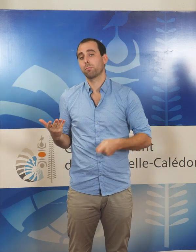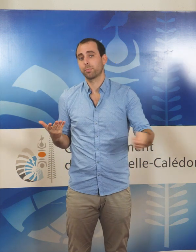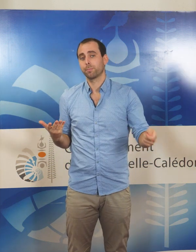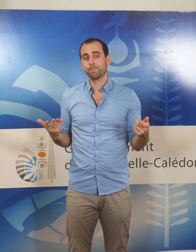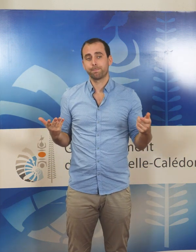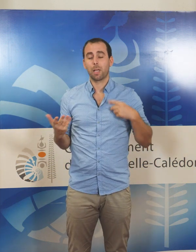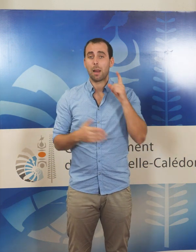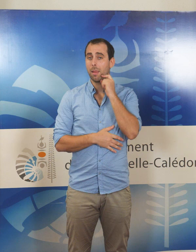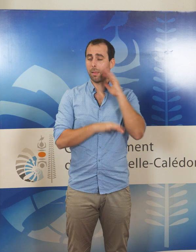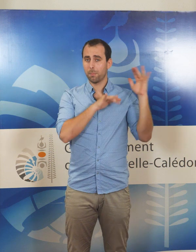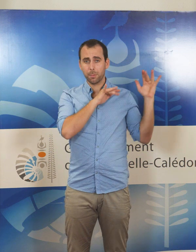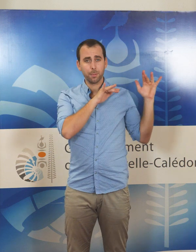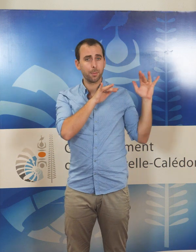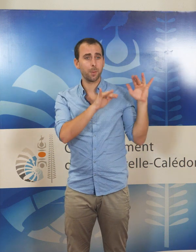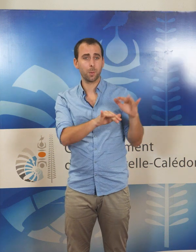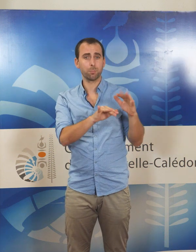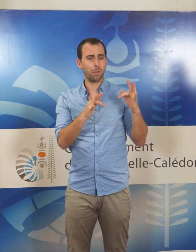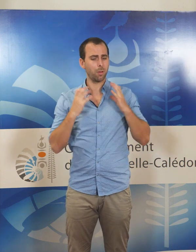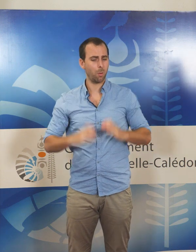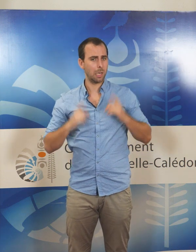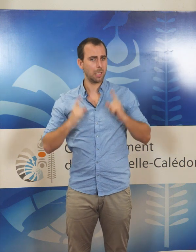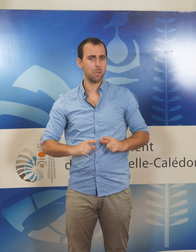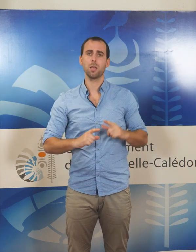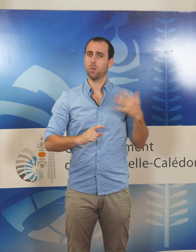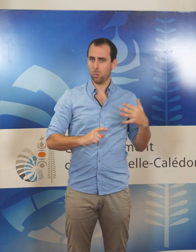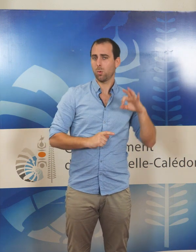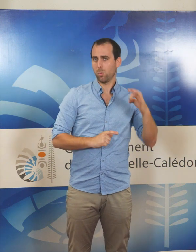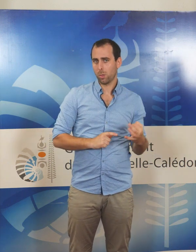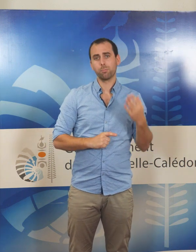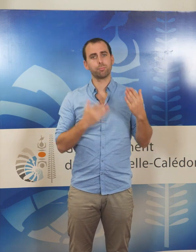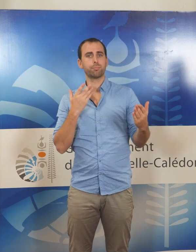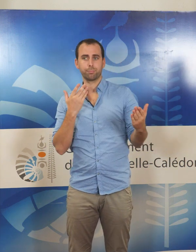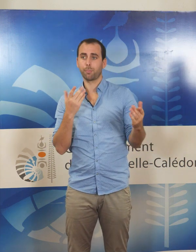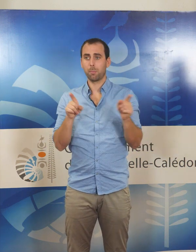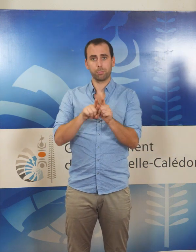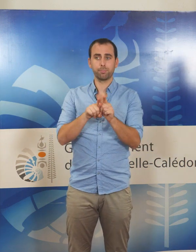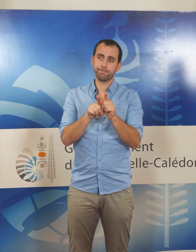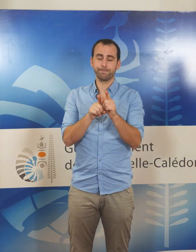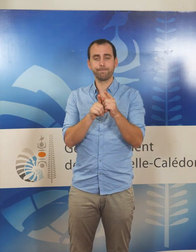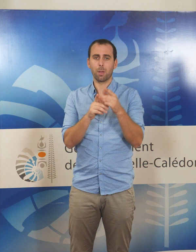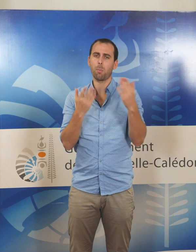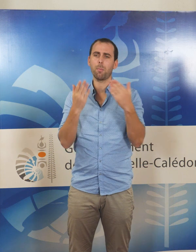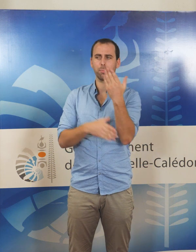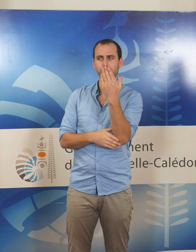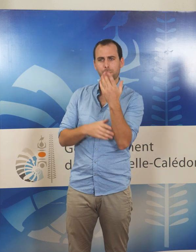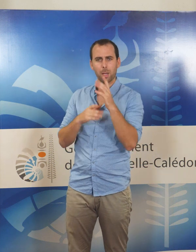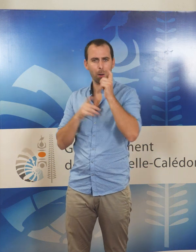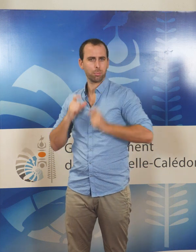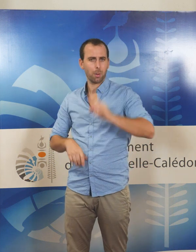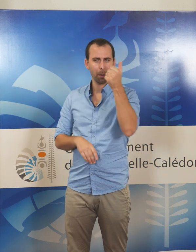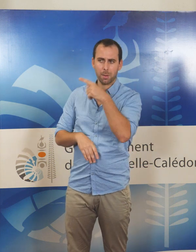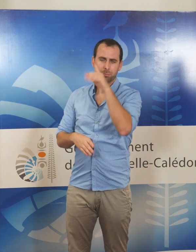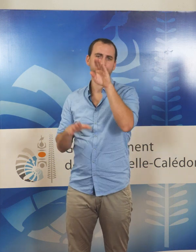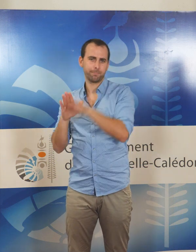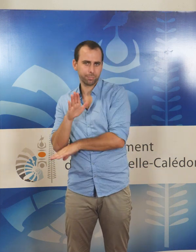plus d'élèves présents sur le secondaire également que sur certaines communes au niveau du primaire. Pour ce qui concerne l'enseignement privé,